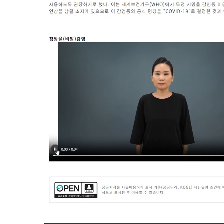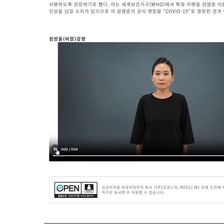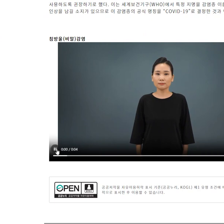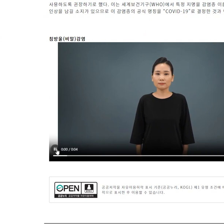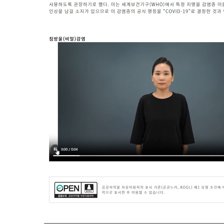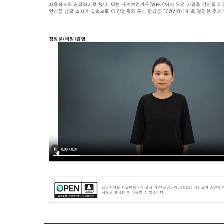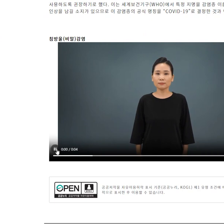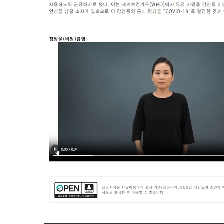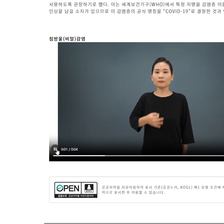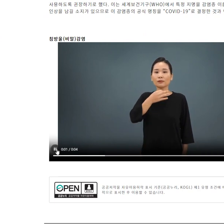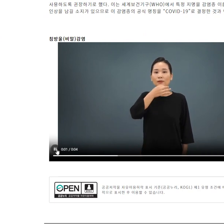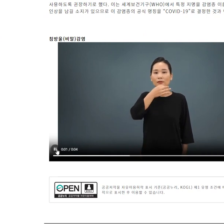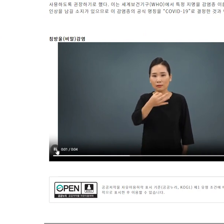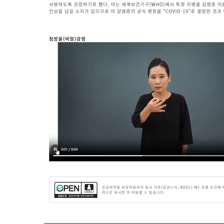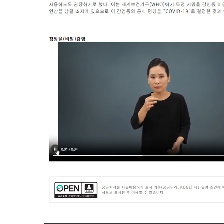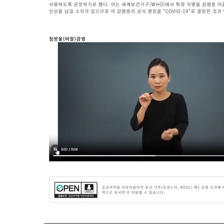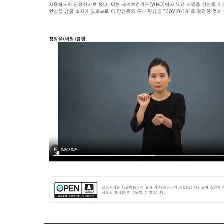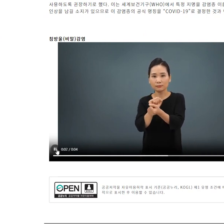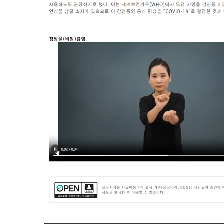비말 감염 이런 것도 예,